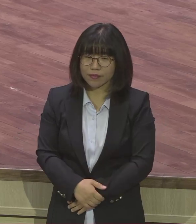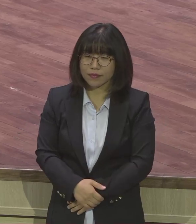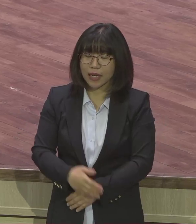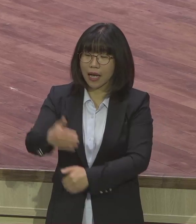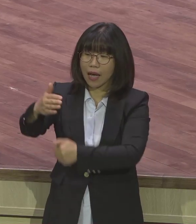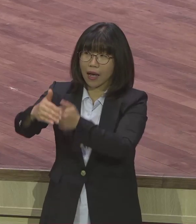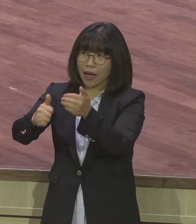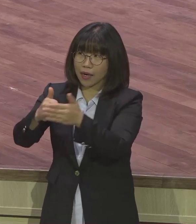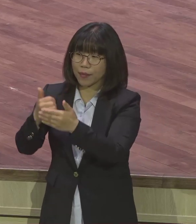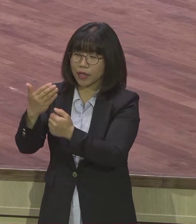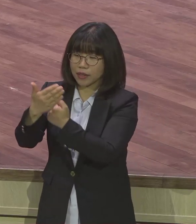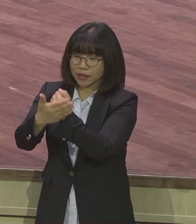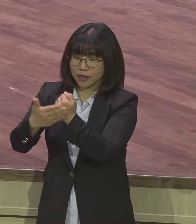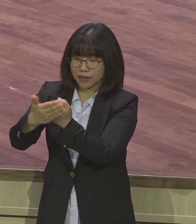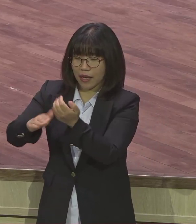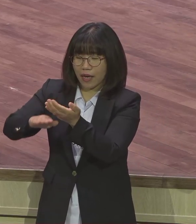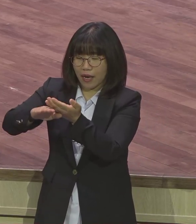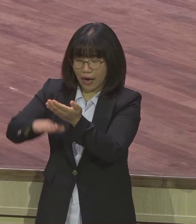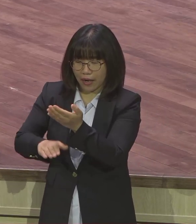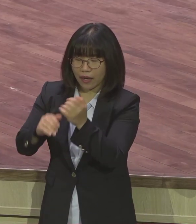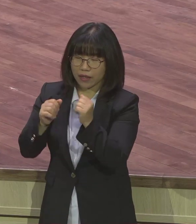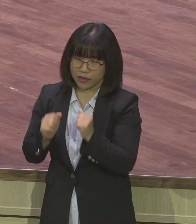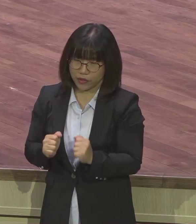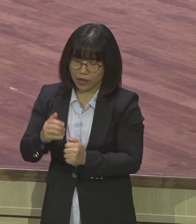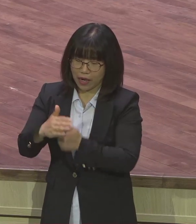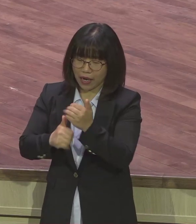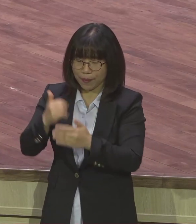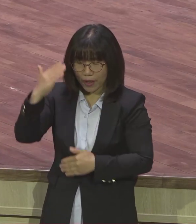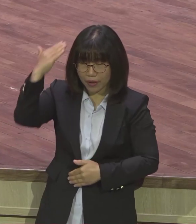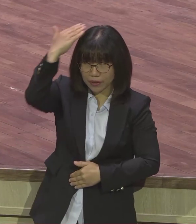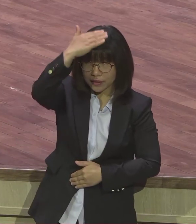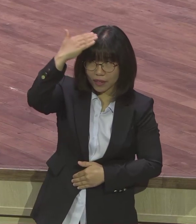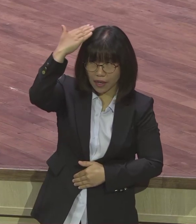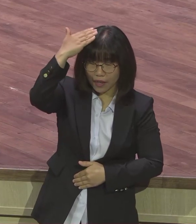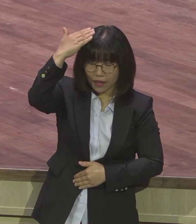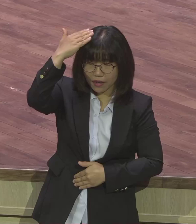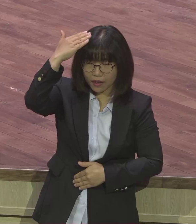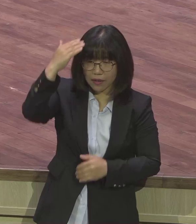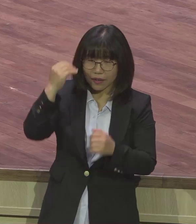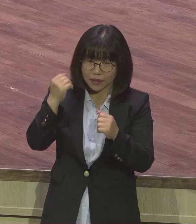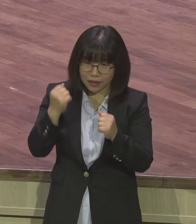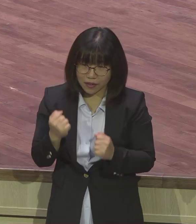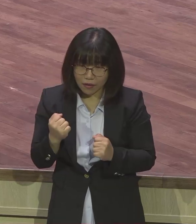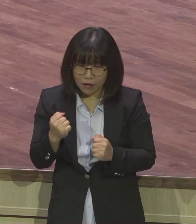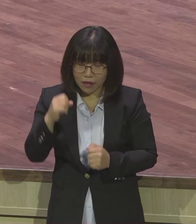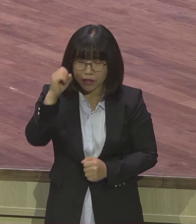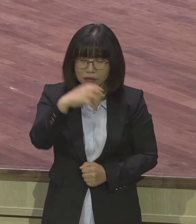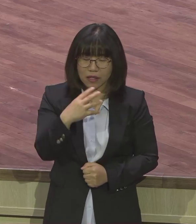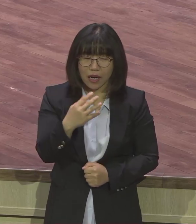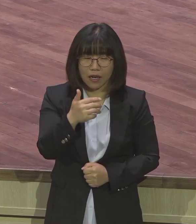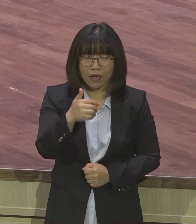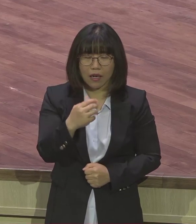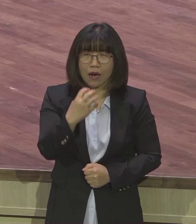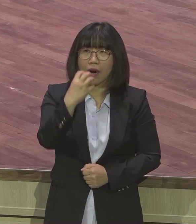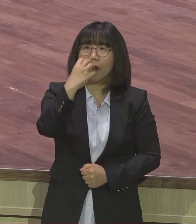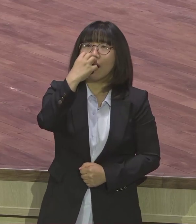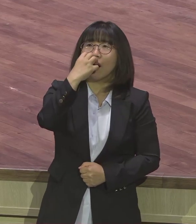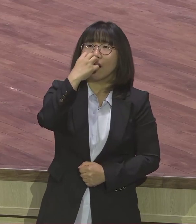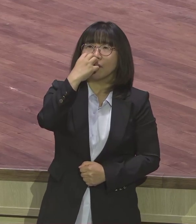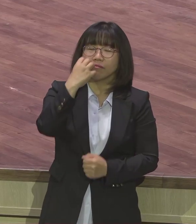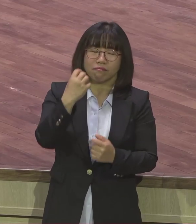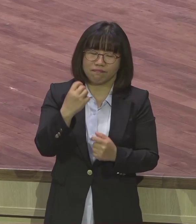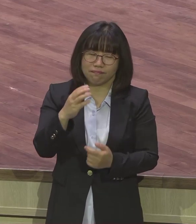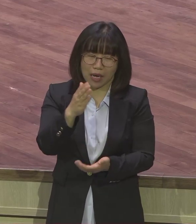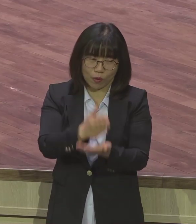하나님의 은혜 아래 있다는 것을 착각했어요. 감나무 밑에 감 떨어지도록 입 벌리고 누워있는